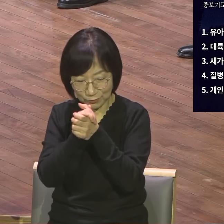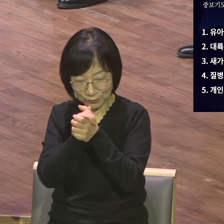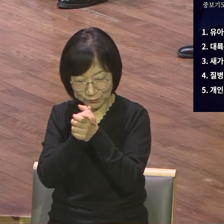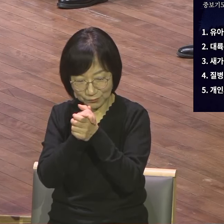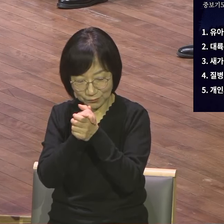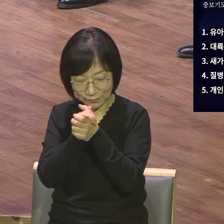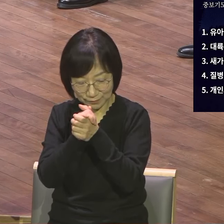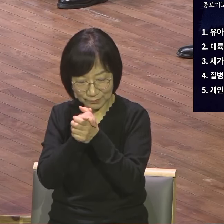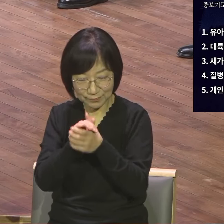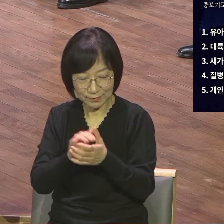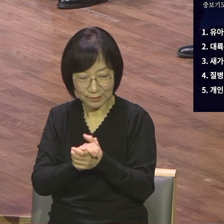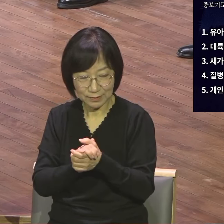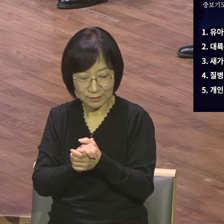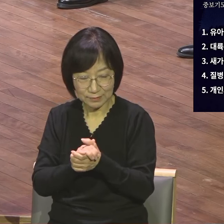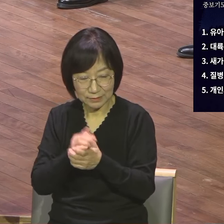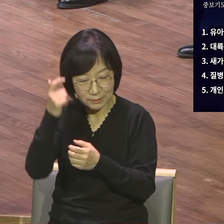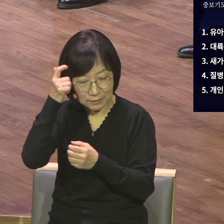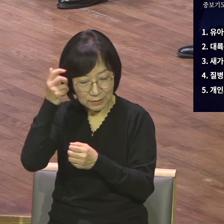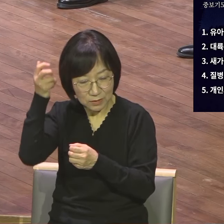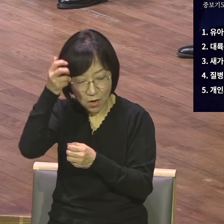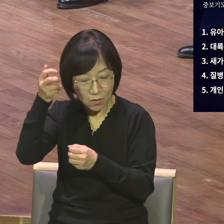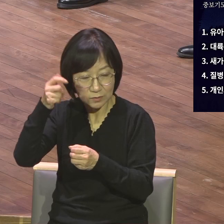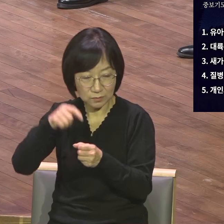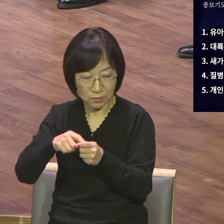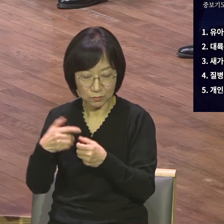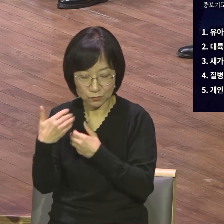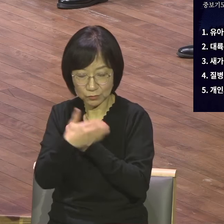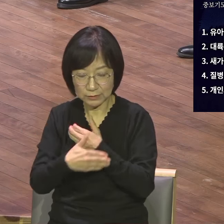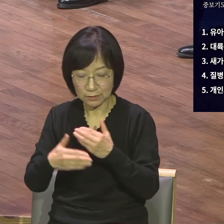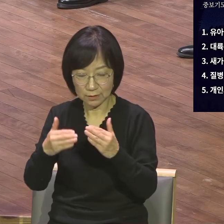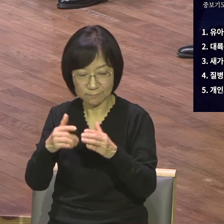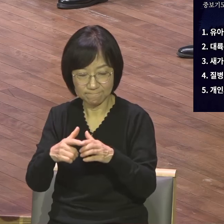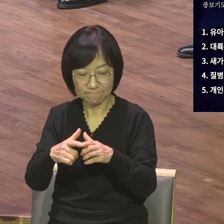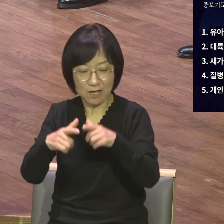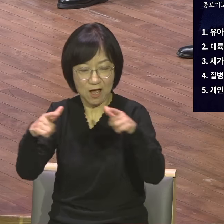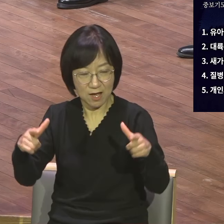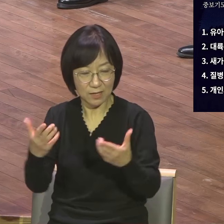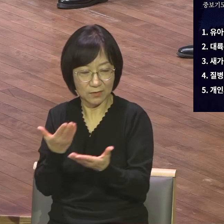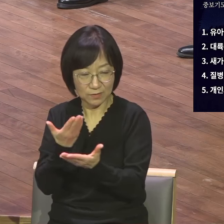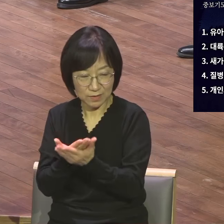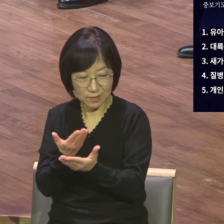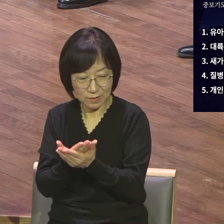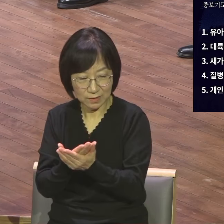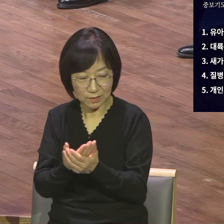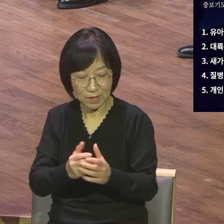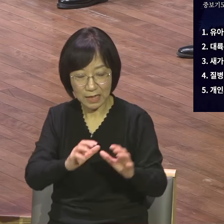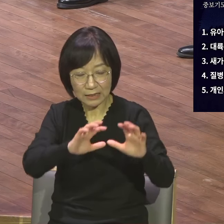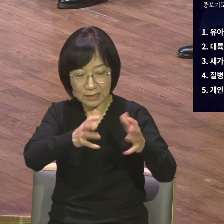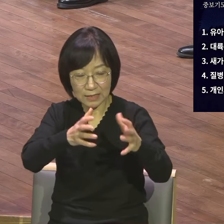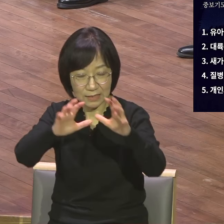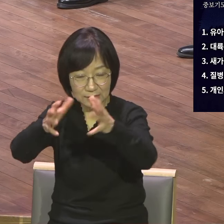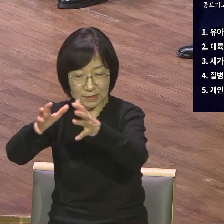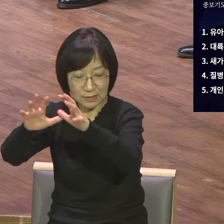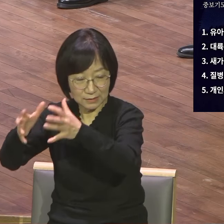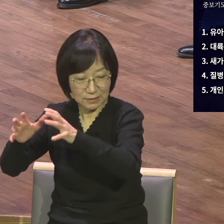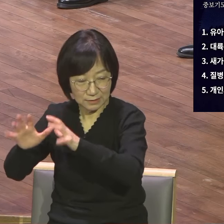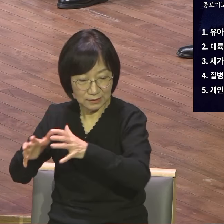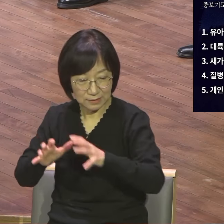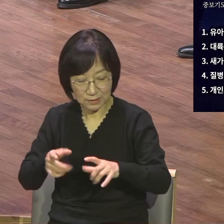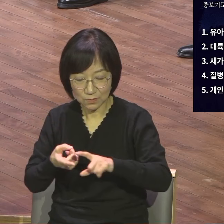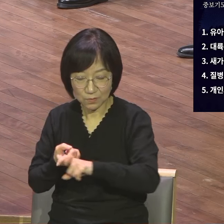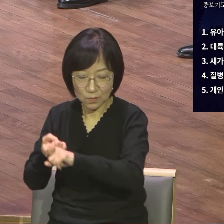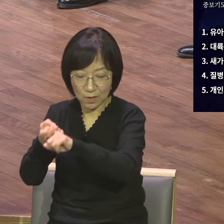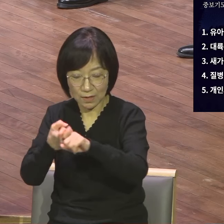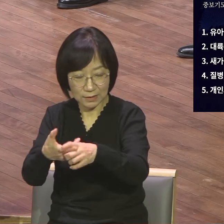장막터를 넓혀가는 유아국 되게 하여 주시옵소서. 대륙별 원팀의 영적 원리스를 통하여 237 장막터가